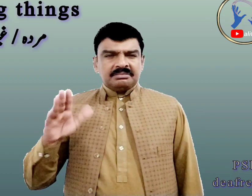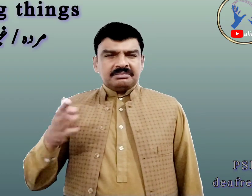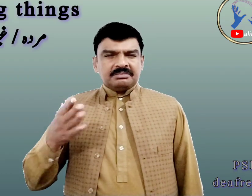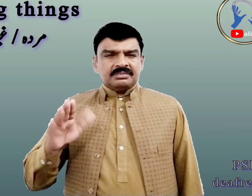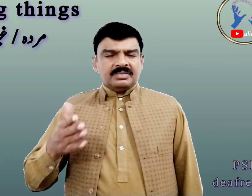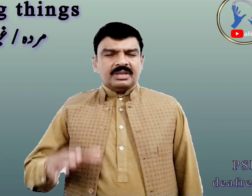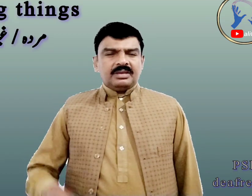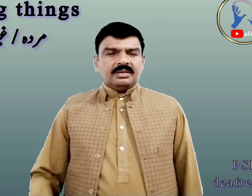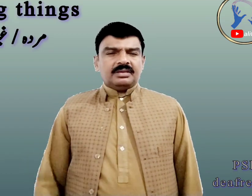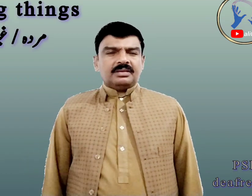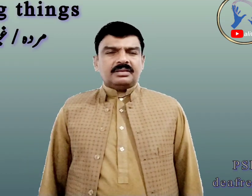नहीं,